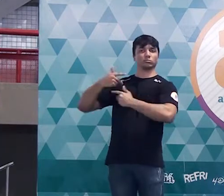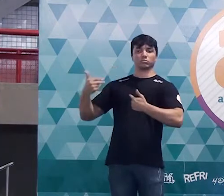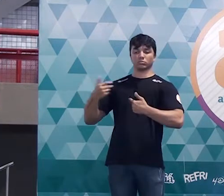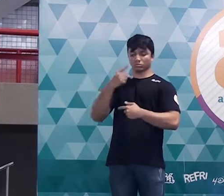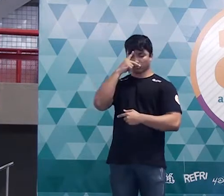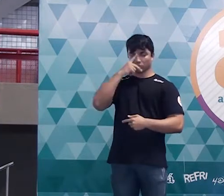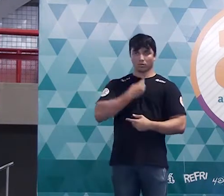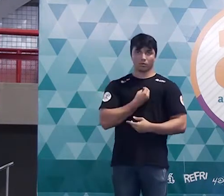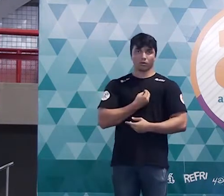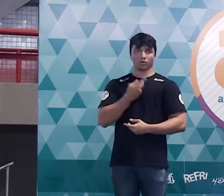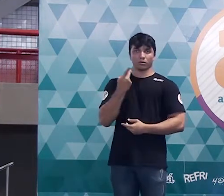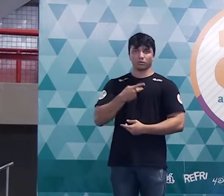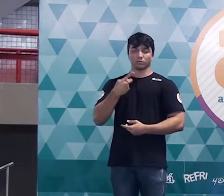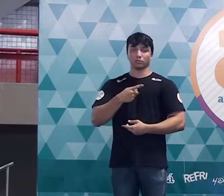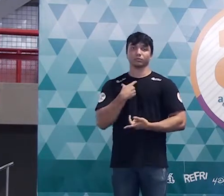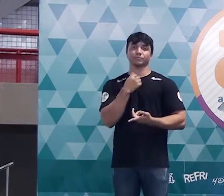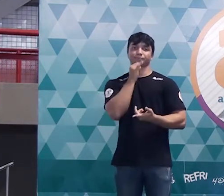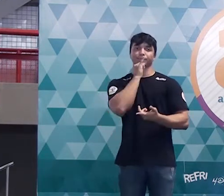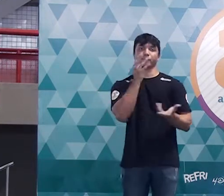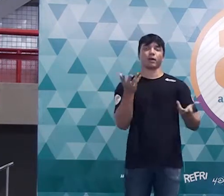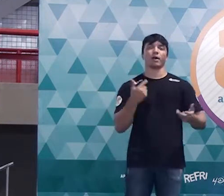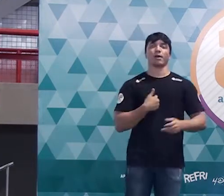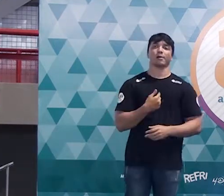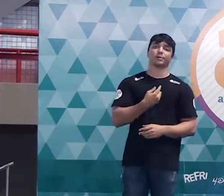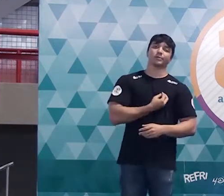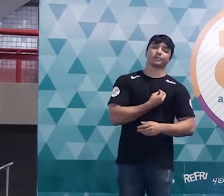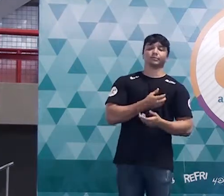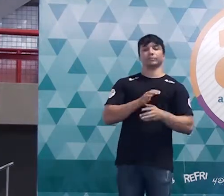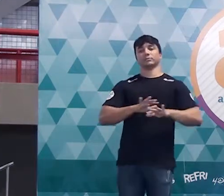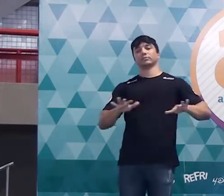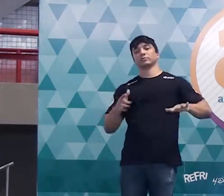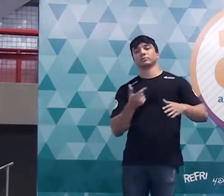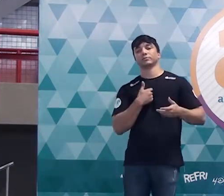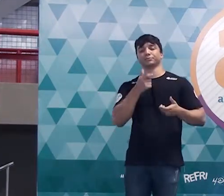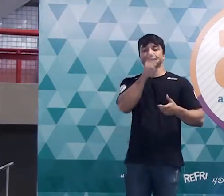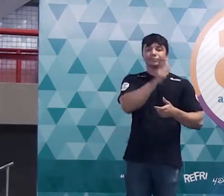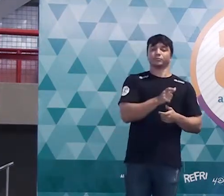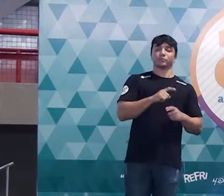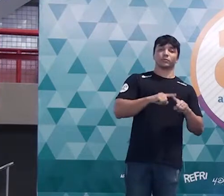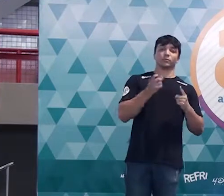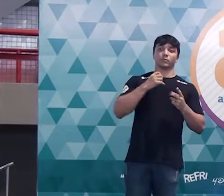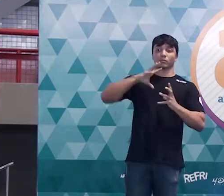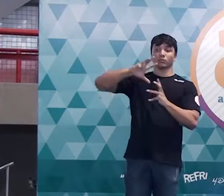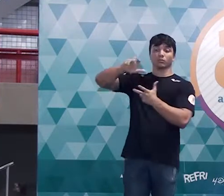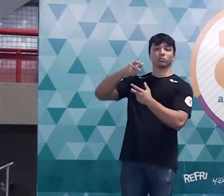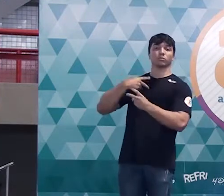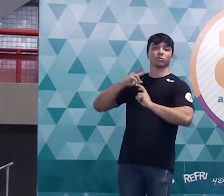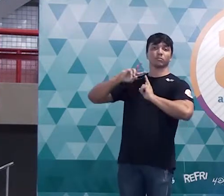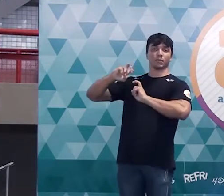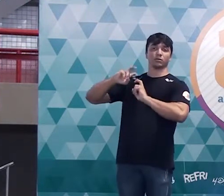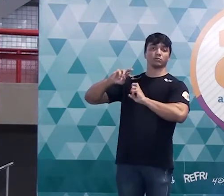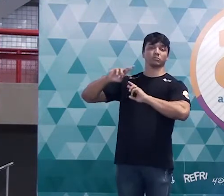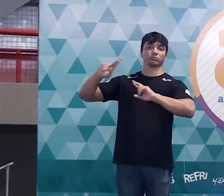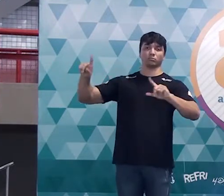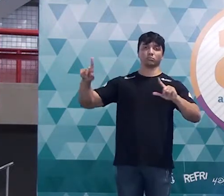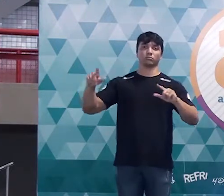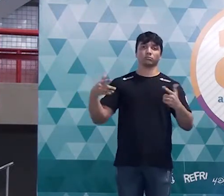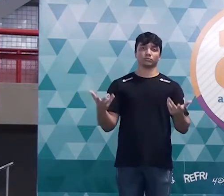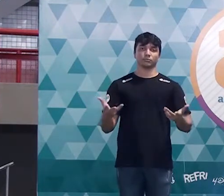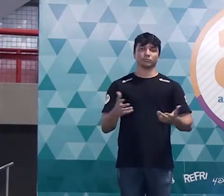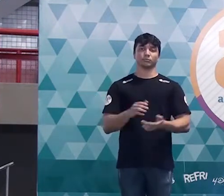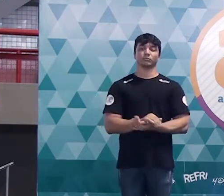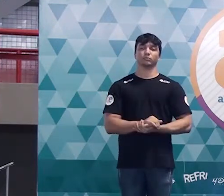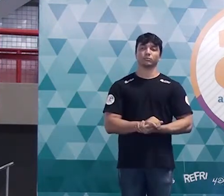mim. Então não adianta eu dizer que eu sou assim, que eu sou de tal maneira, se o mundo não consegue me ver